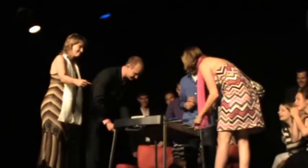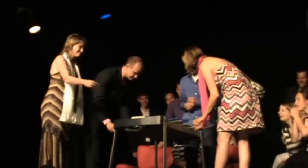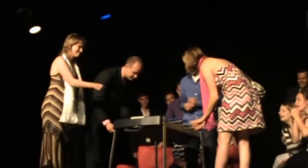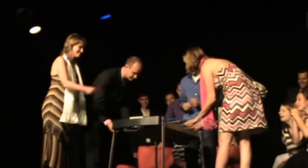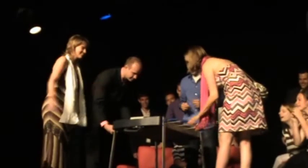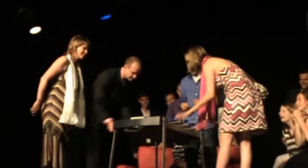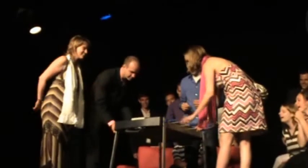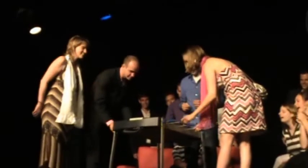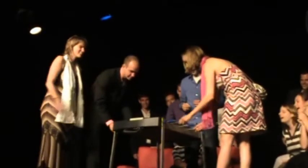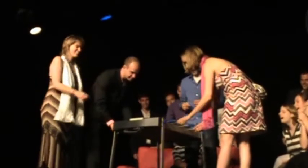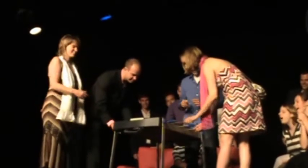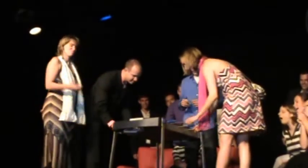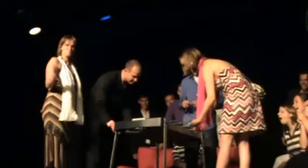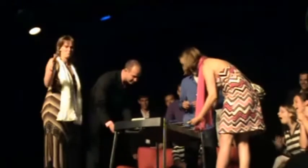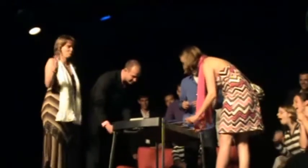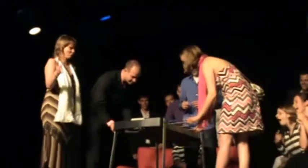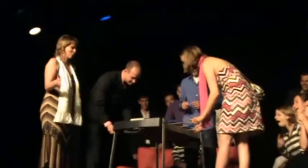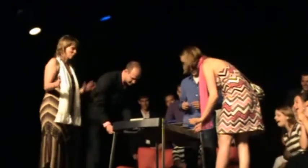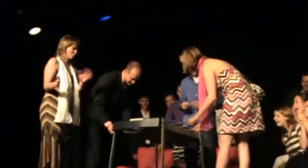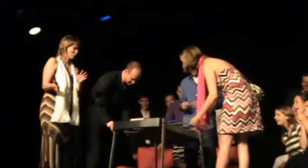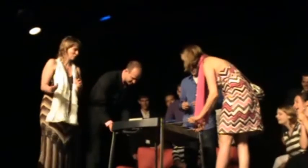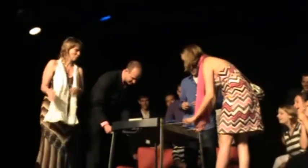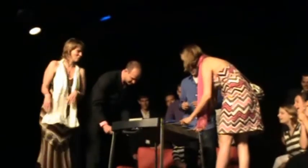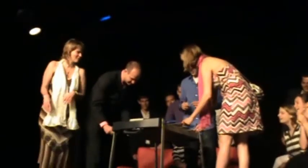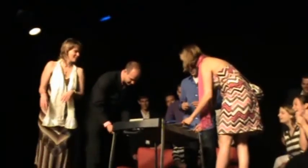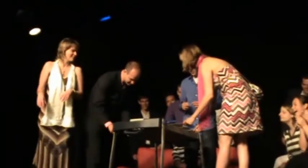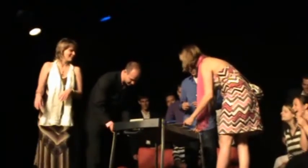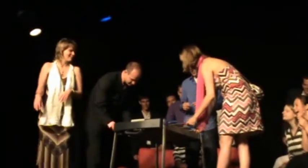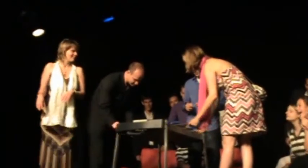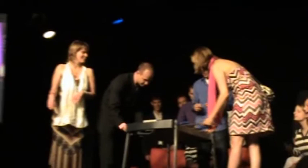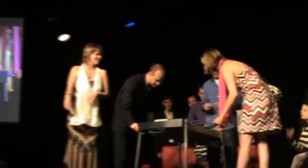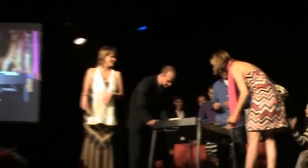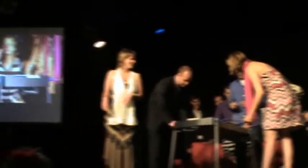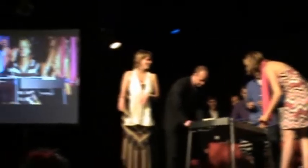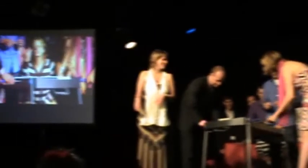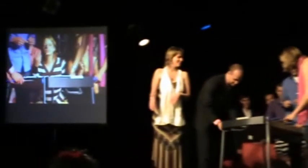Nee, één dim Nou, het ziet er niet zo best uit.